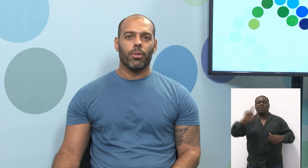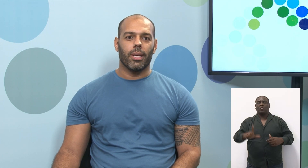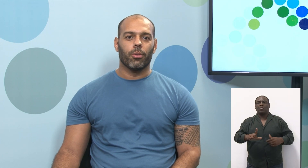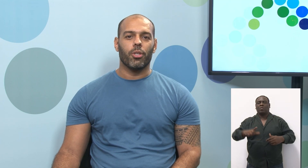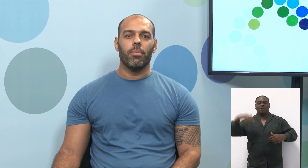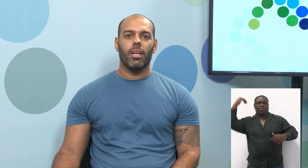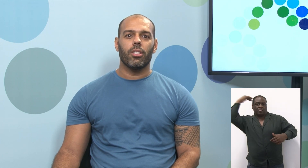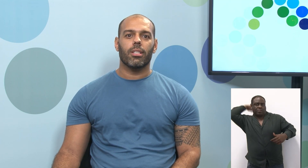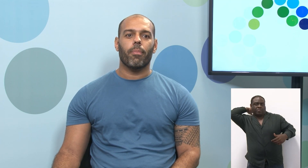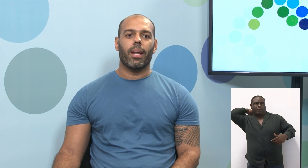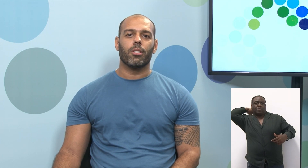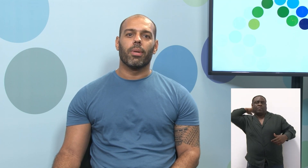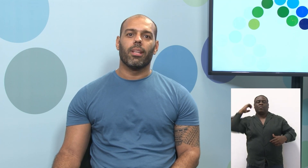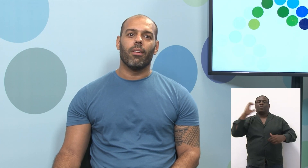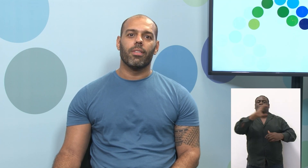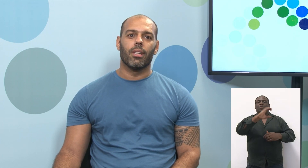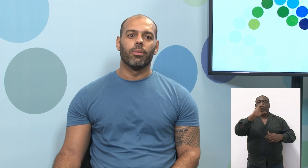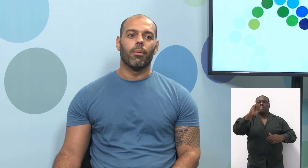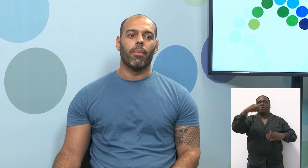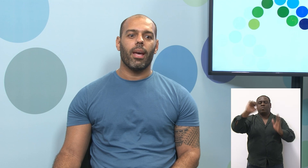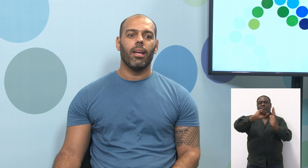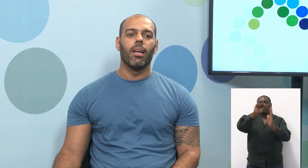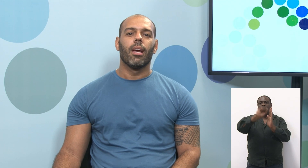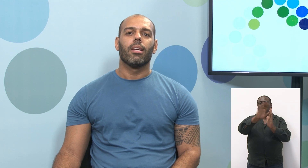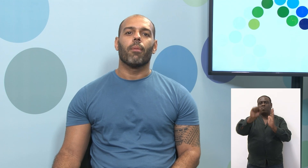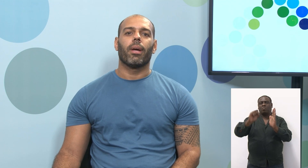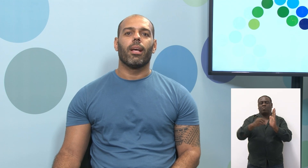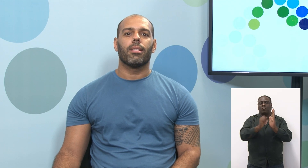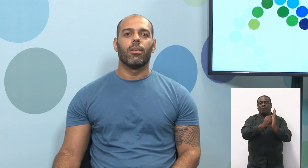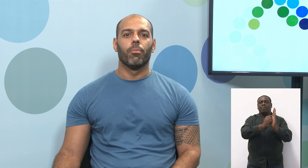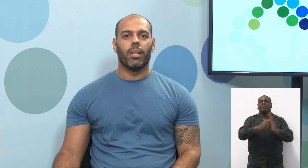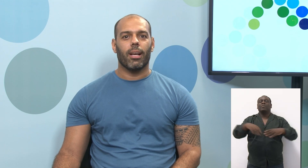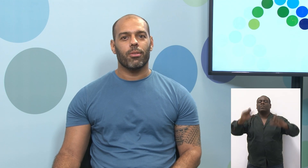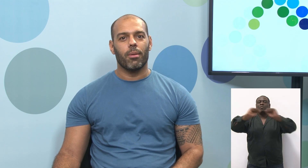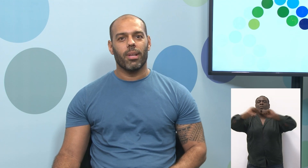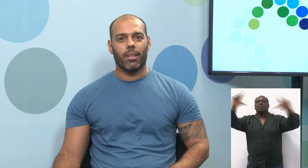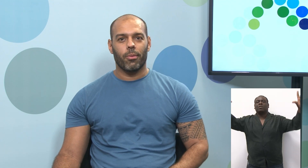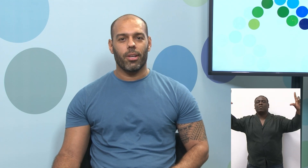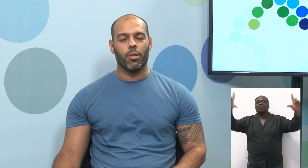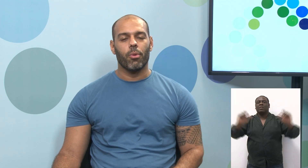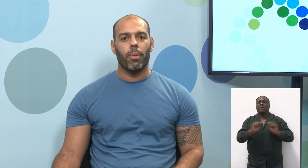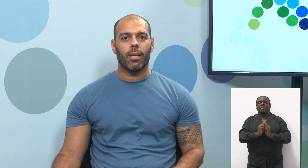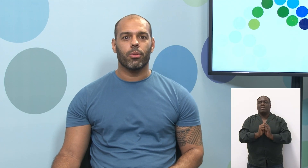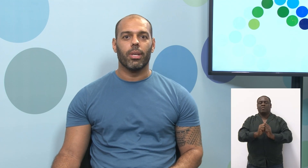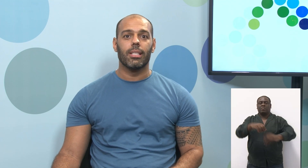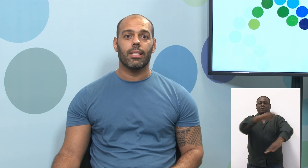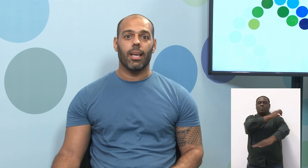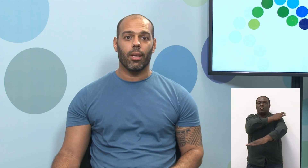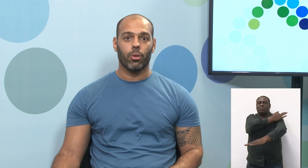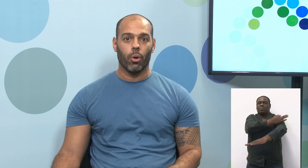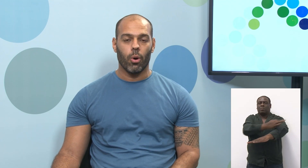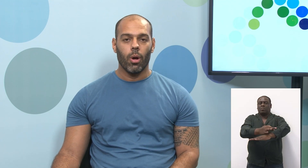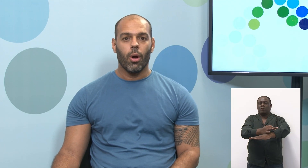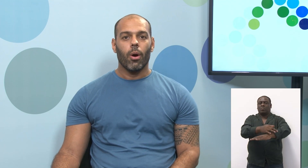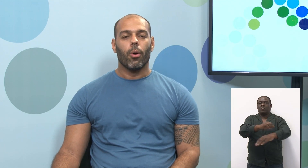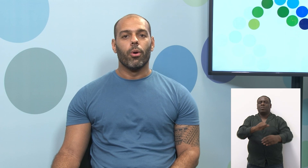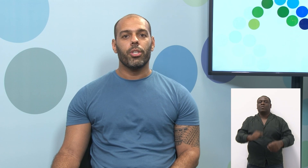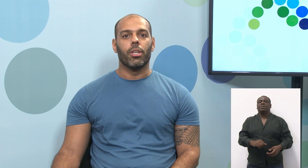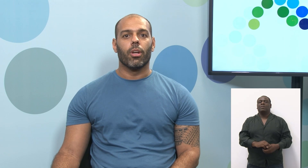do Centro de Mídias, aparece uma televisão também e aparece um pedaço da minha tatuagem no meu braço esquerdo. Hoje